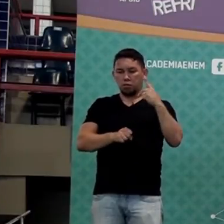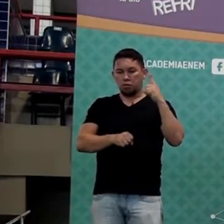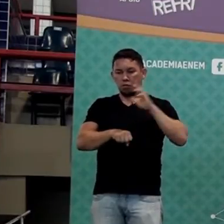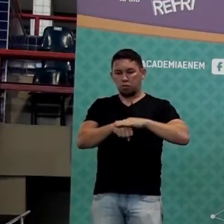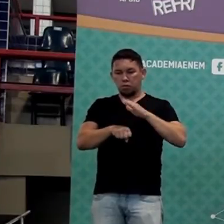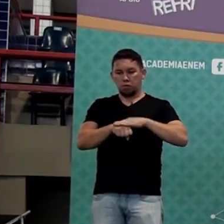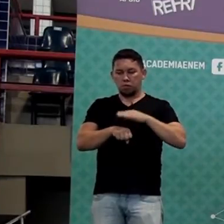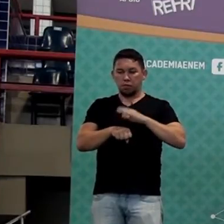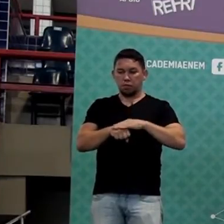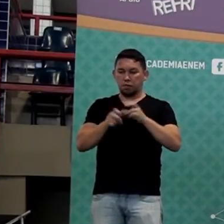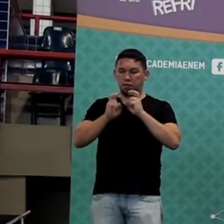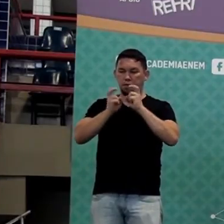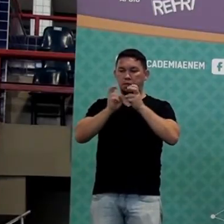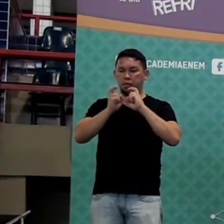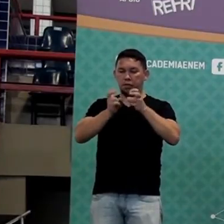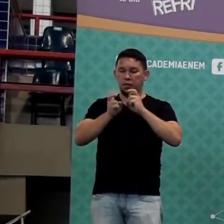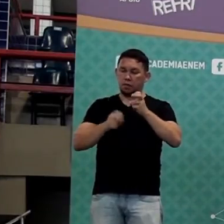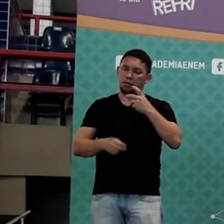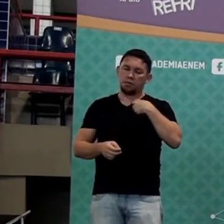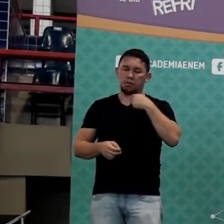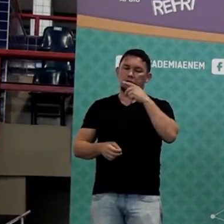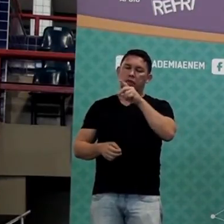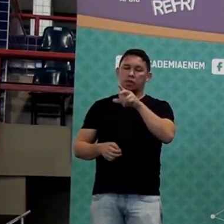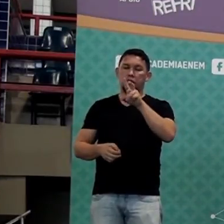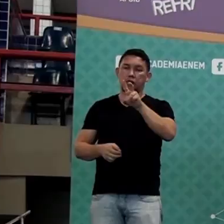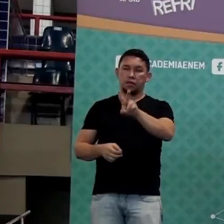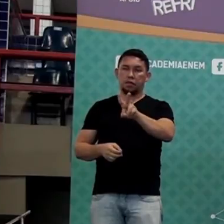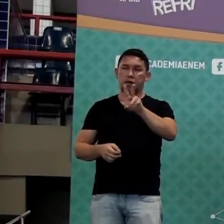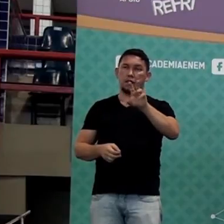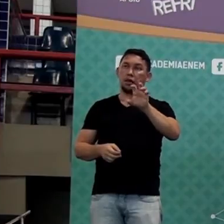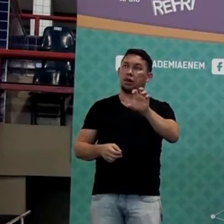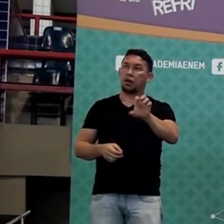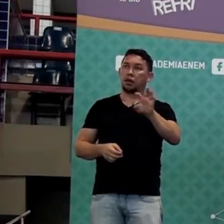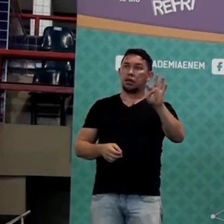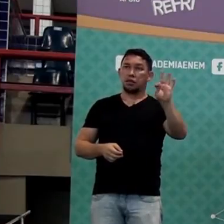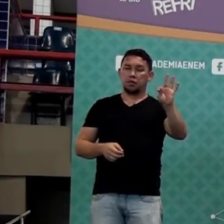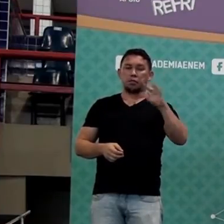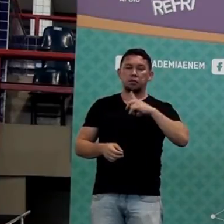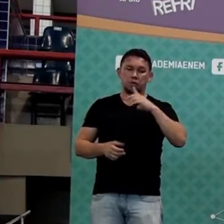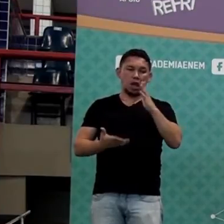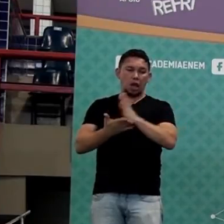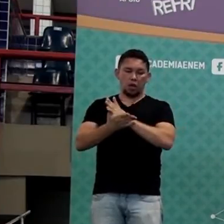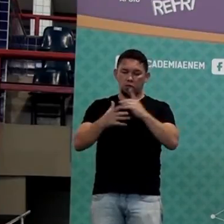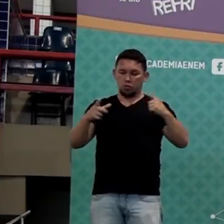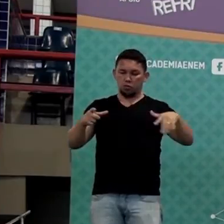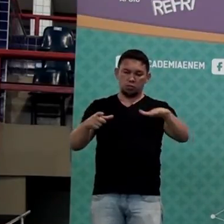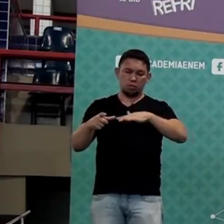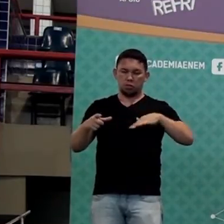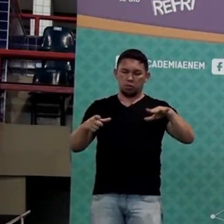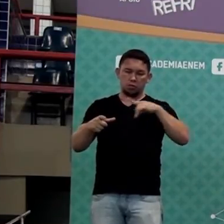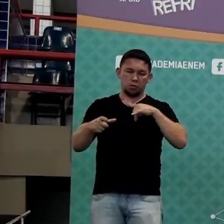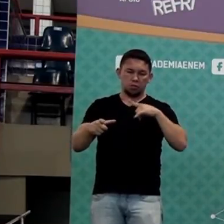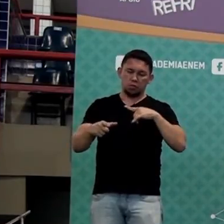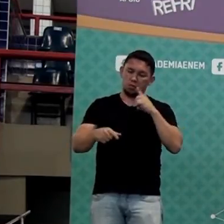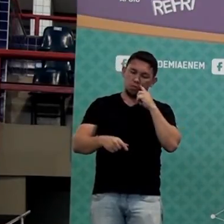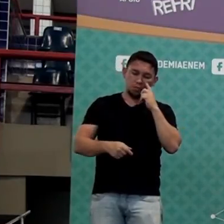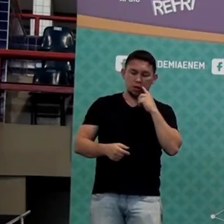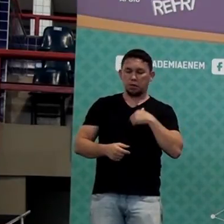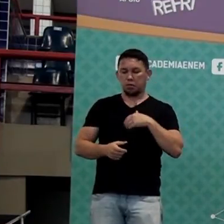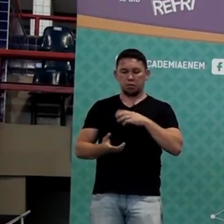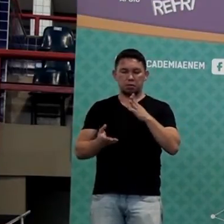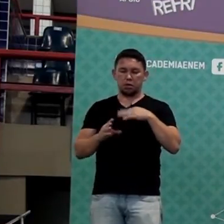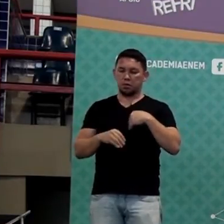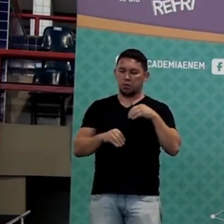o VLT, que no final nem ficou pronto, né? Era para ficar pronto para a Copa. Tiveram que tirar algumas famílias da região onde o VLT ia